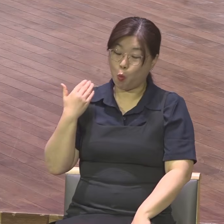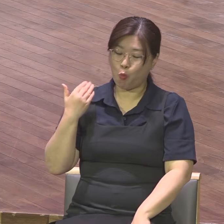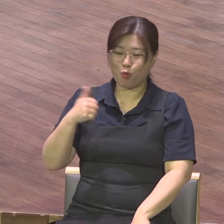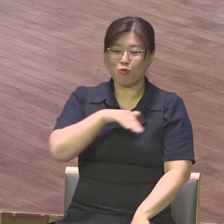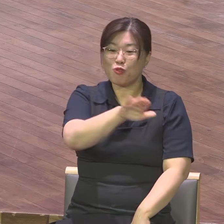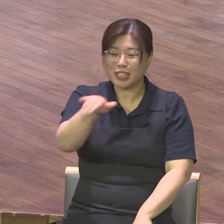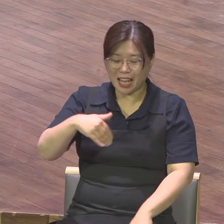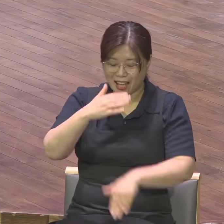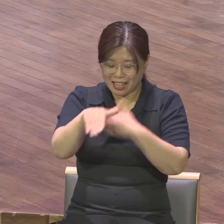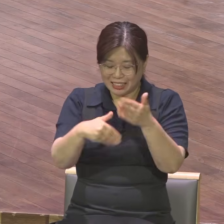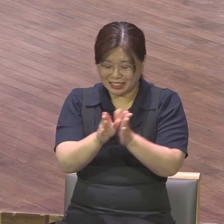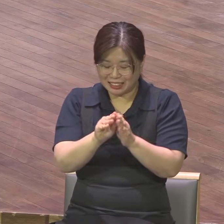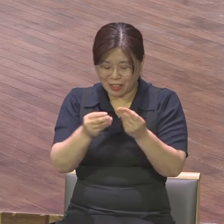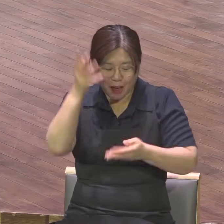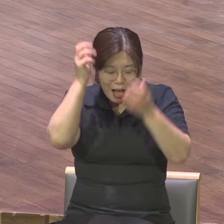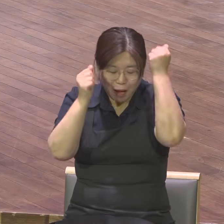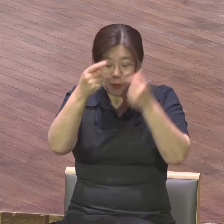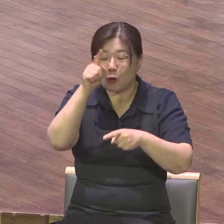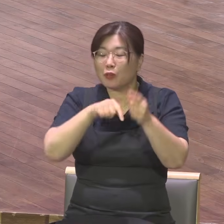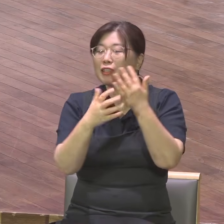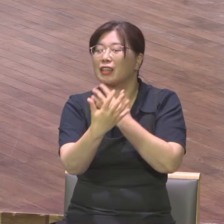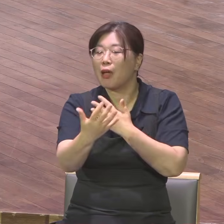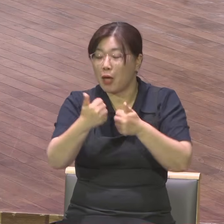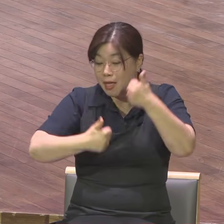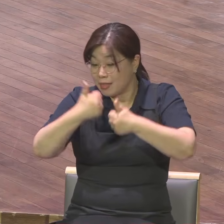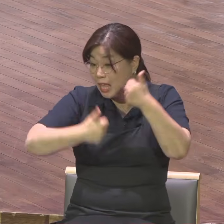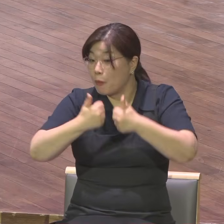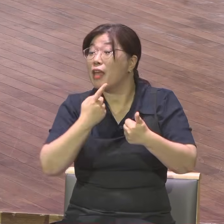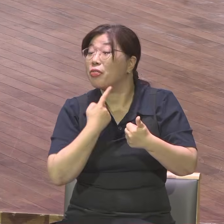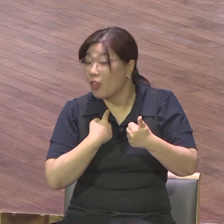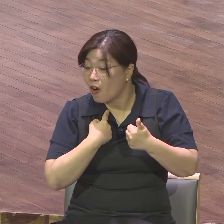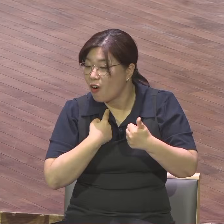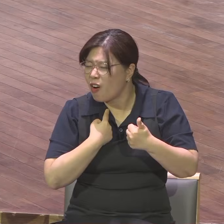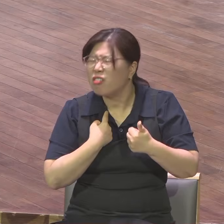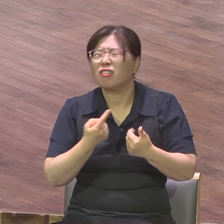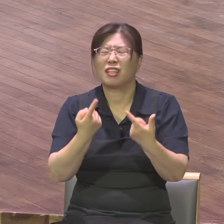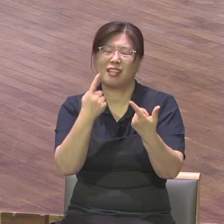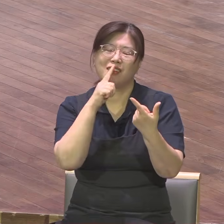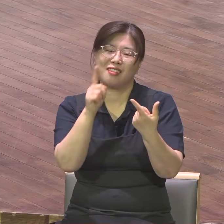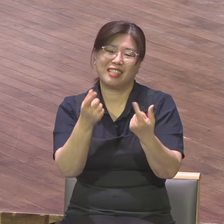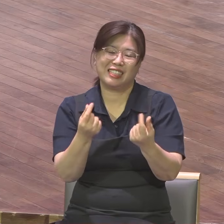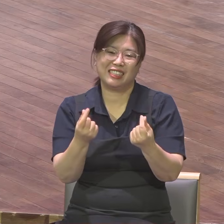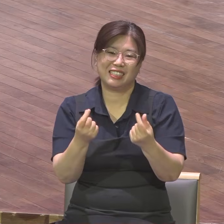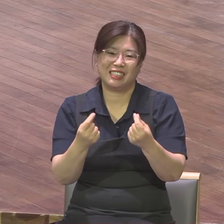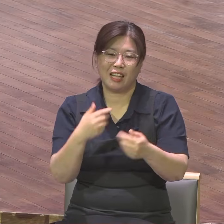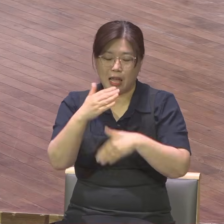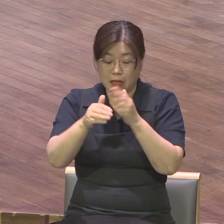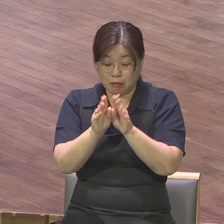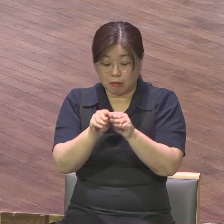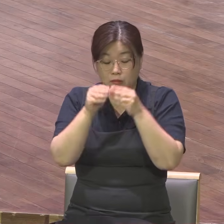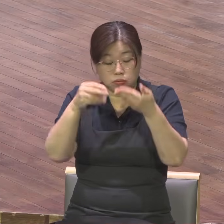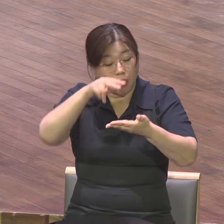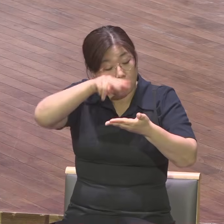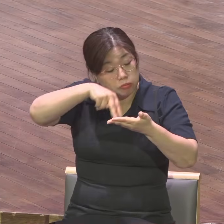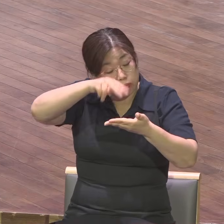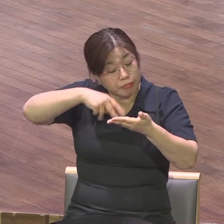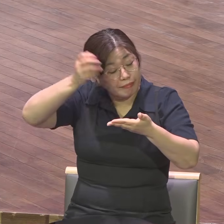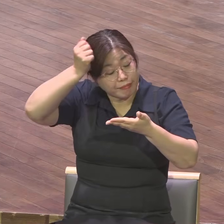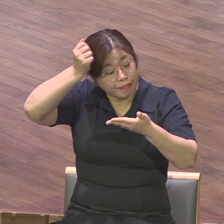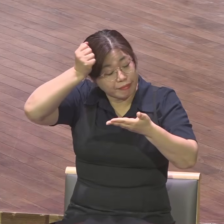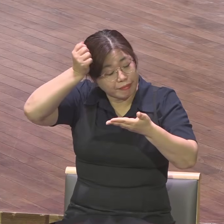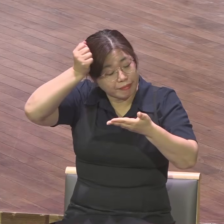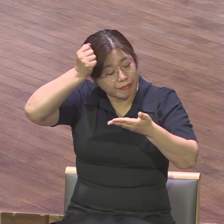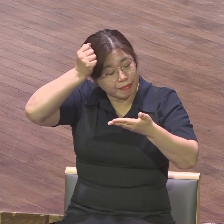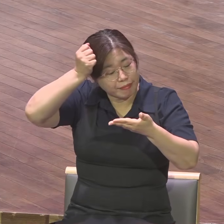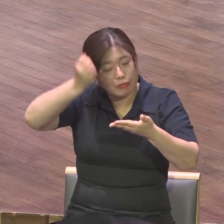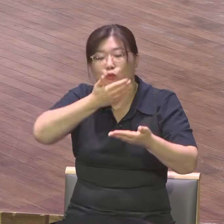주일학생들 평생 잊지 않습니다. 평생 잊을 수가 없어요. 이미 다 어려서부터 각인이 되어버린단 말이에요.